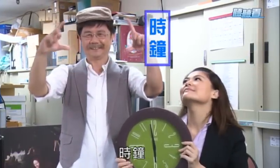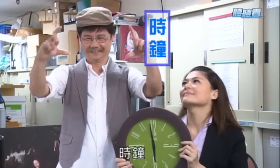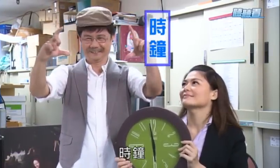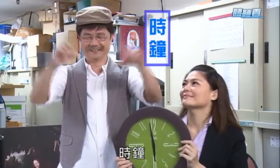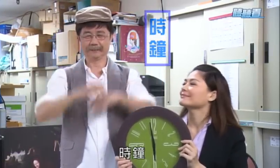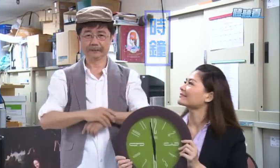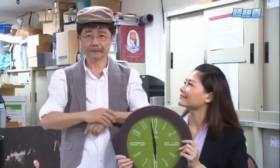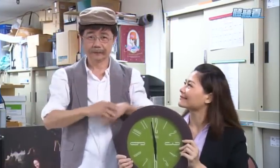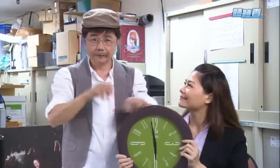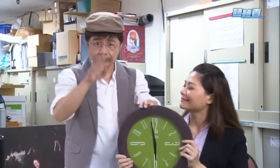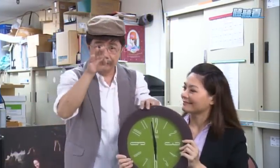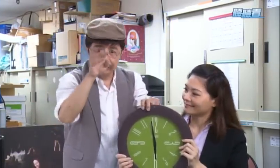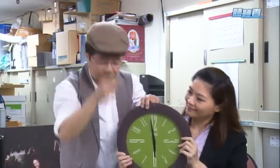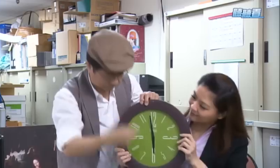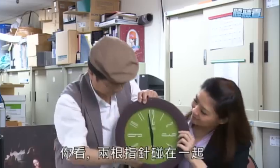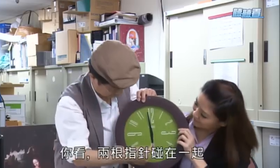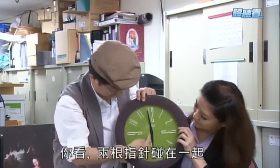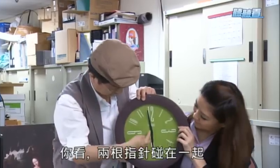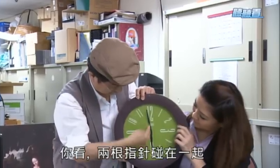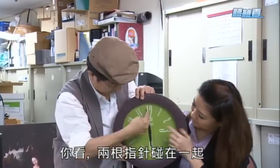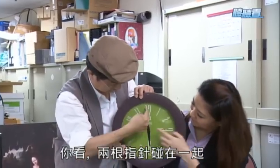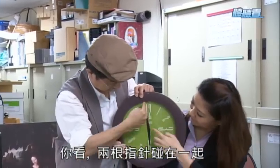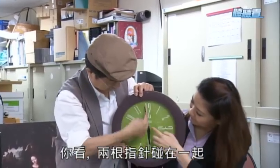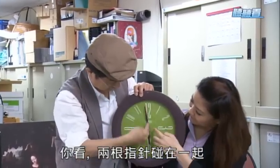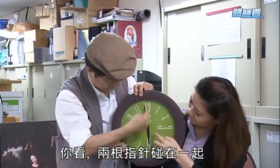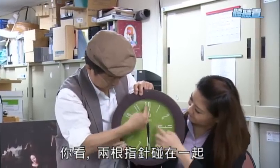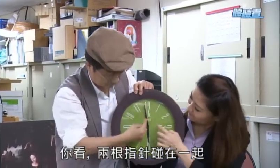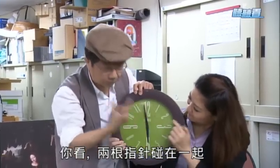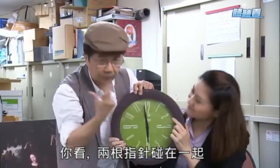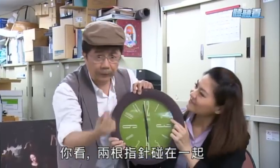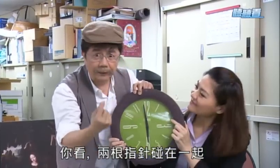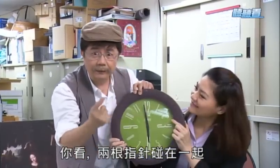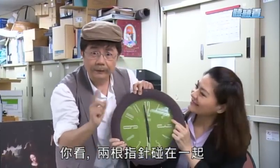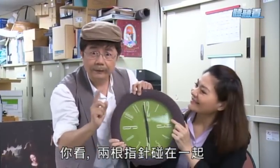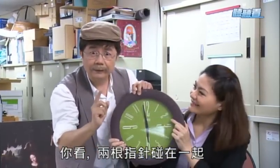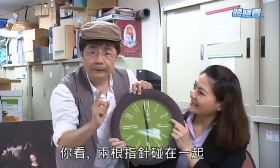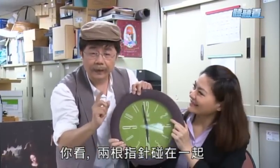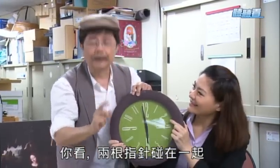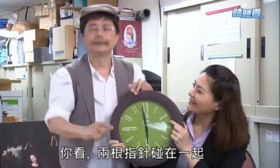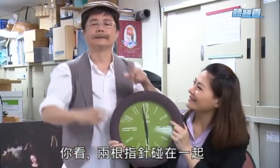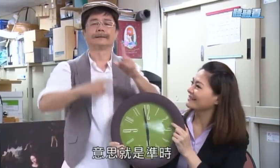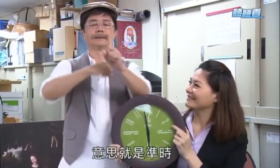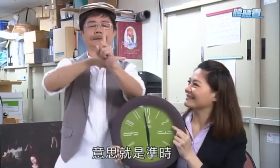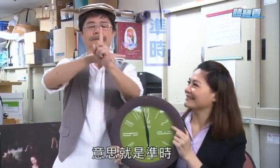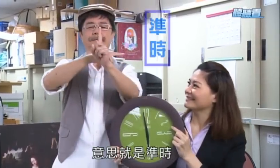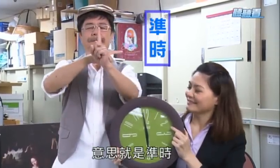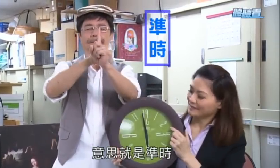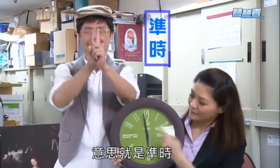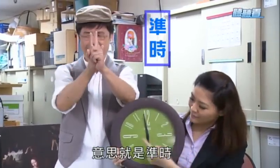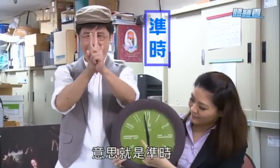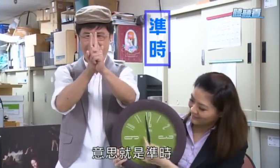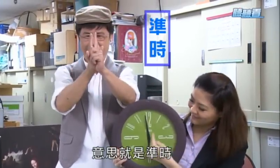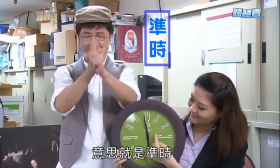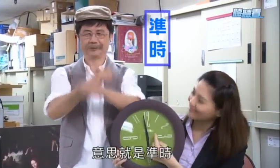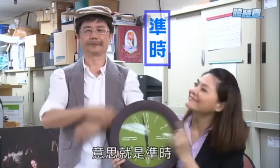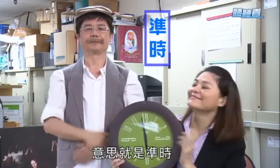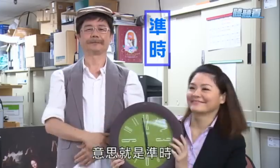时钟。哎，你看啊，两根指针碰在一起呢，意思就是